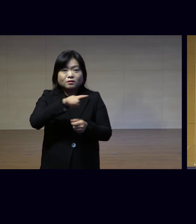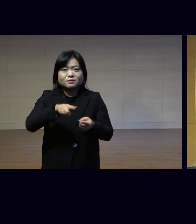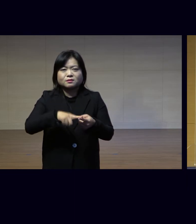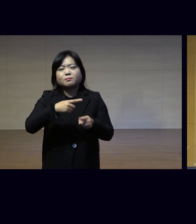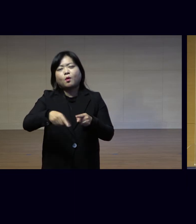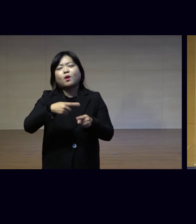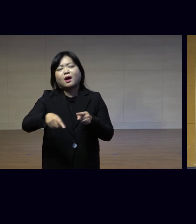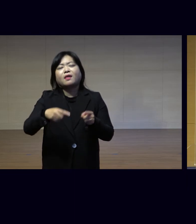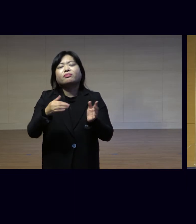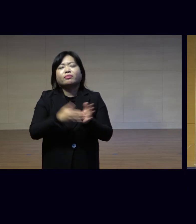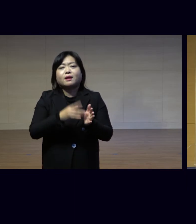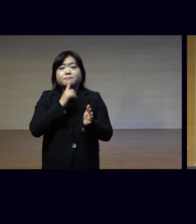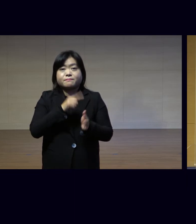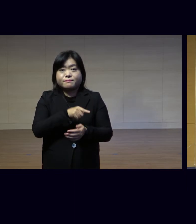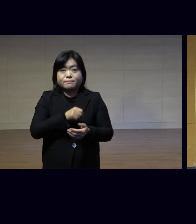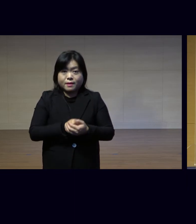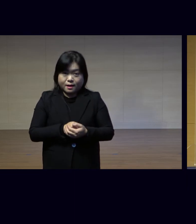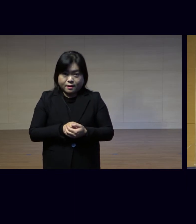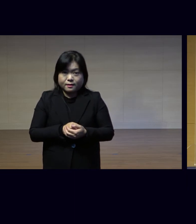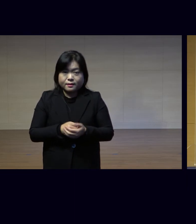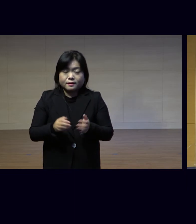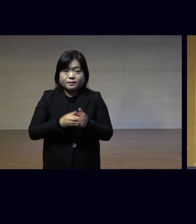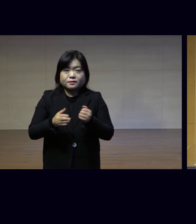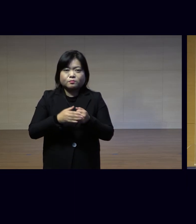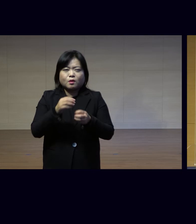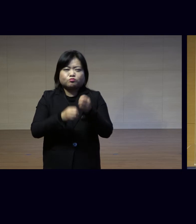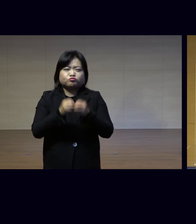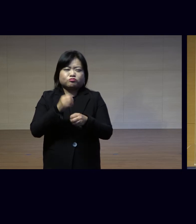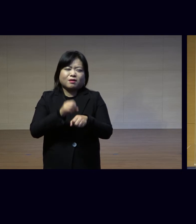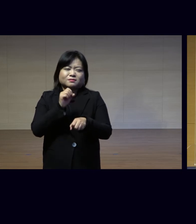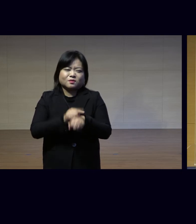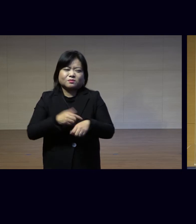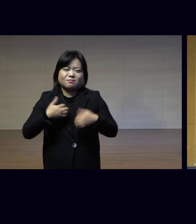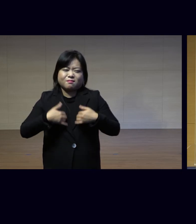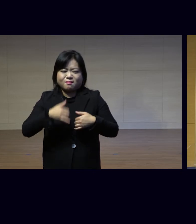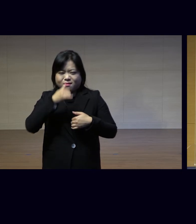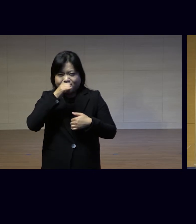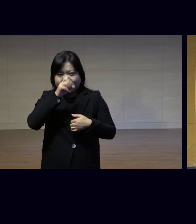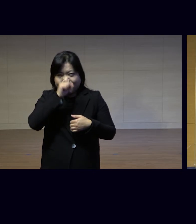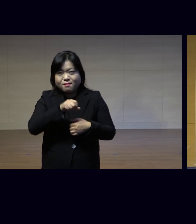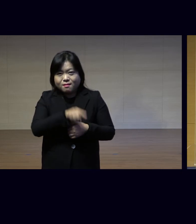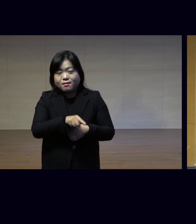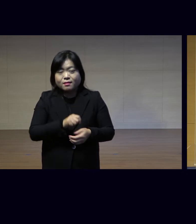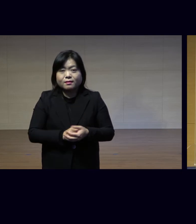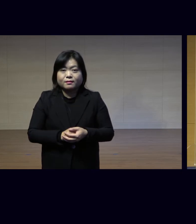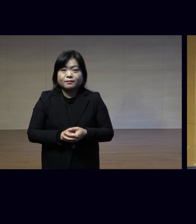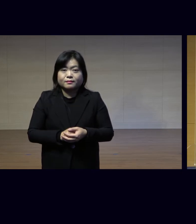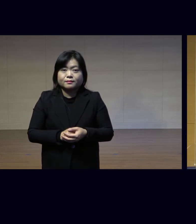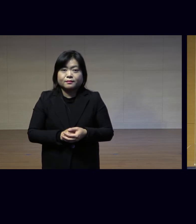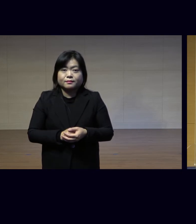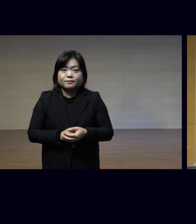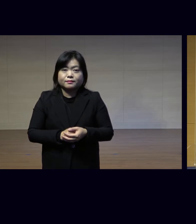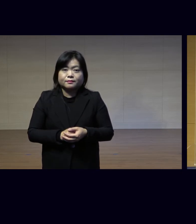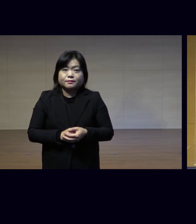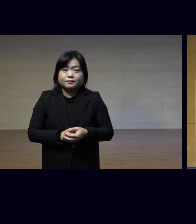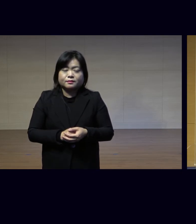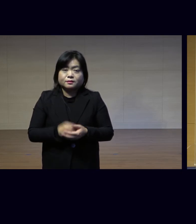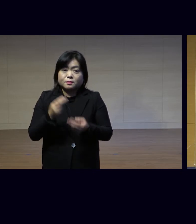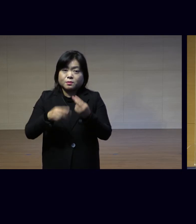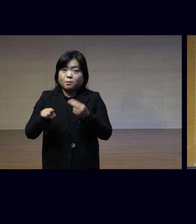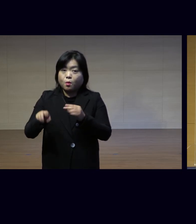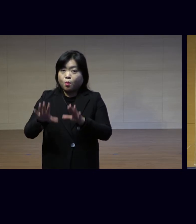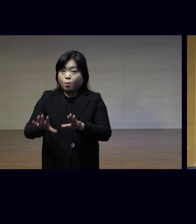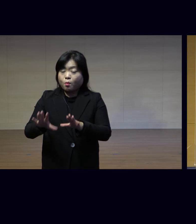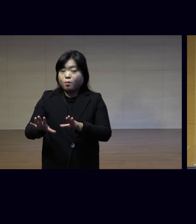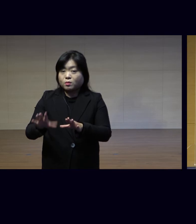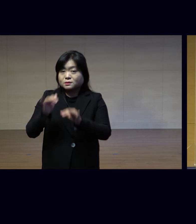말씀입니다. 물론 르클레이조는 제가 볼 때는 굉장히 문학성이 굉장히 높은 사람이라고 생각을 하는데 그에 비해서